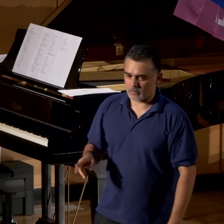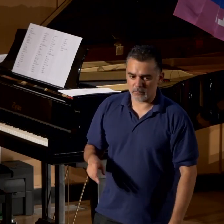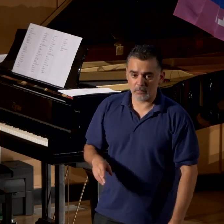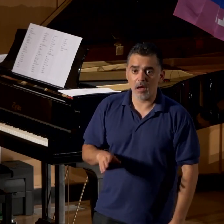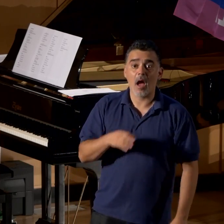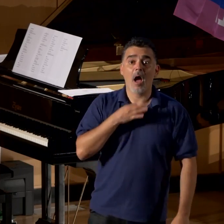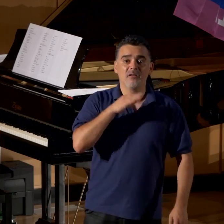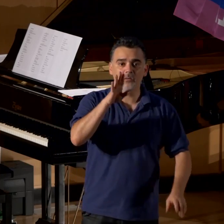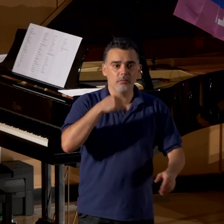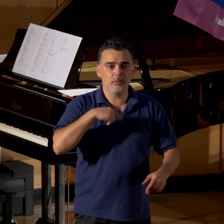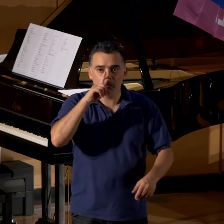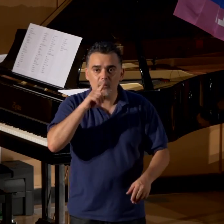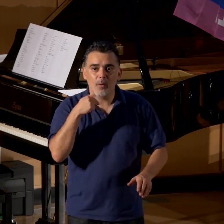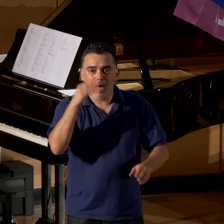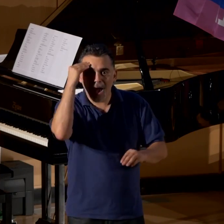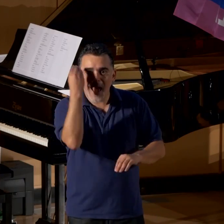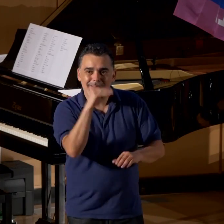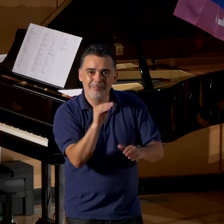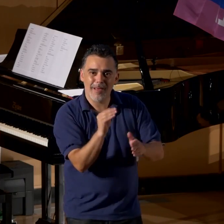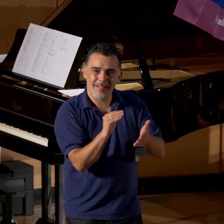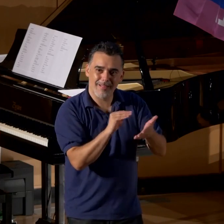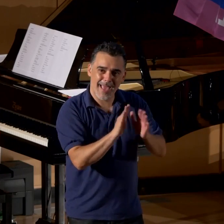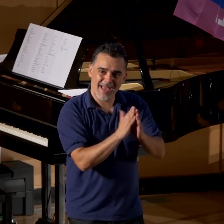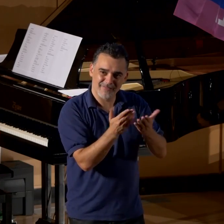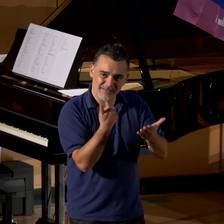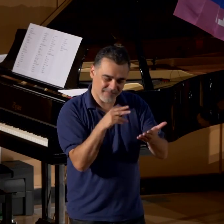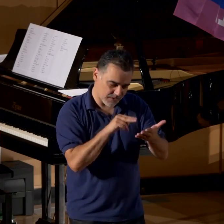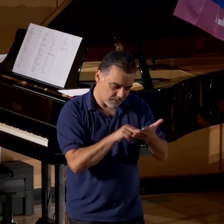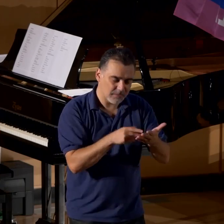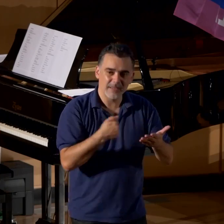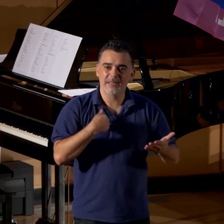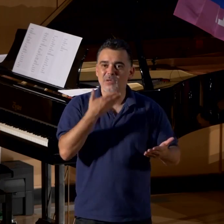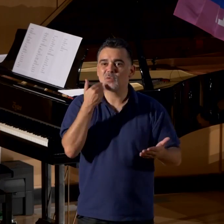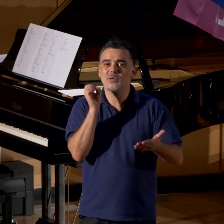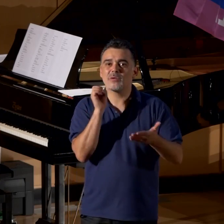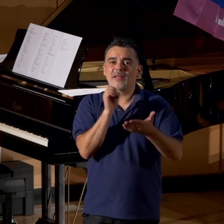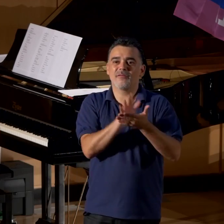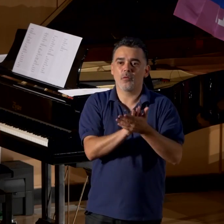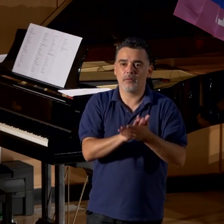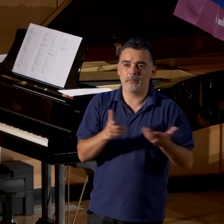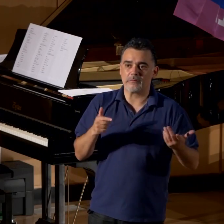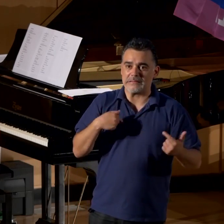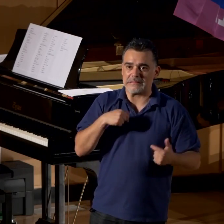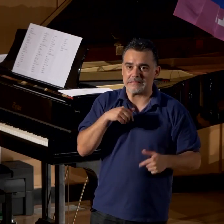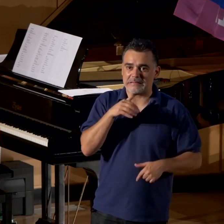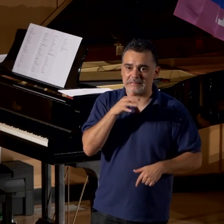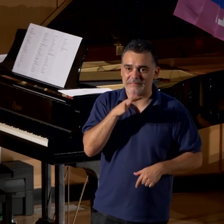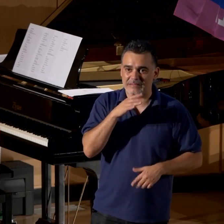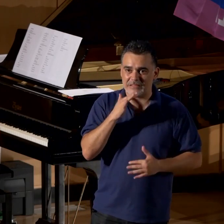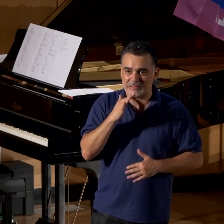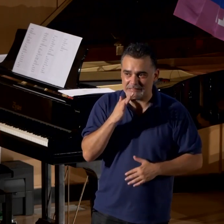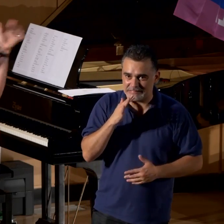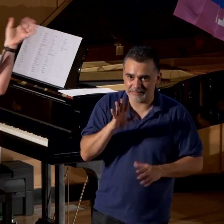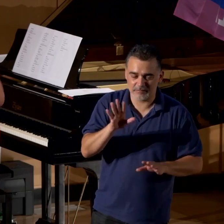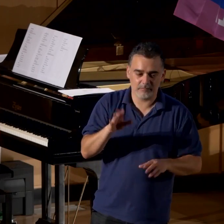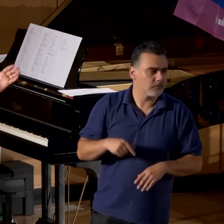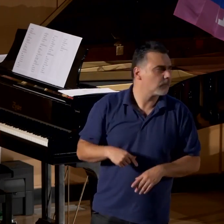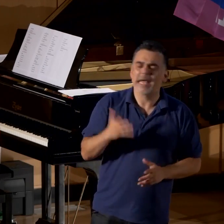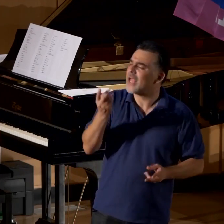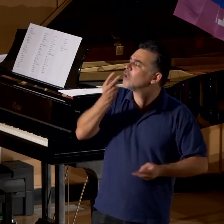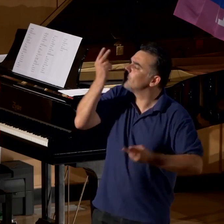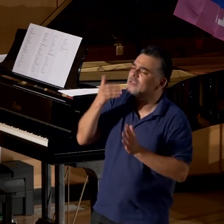ich habe es nur aus dem Anmeldeheft. Ich habe nicht den Resolutionsentwurf. Insofern vielleicht spreche ich jetzt falsch. Insofern ist gut, wenn man mir den noch mal zeigt. Wir reden ja